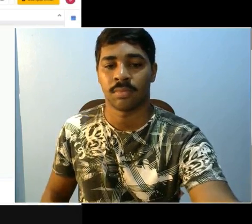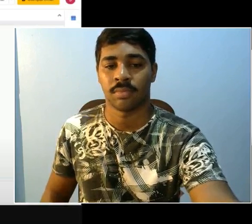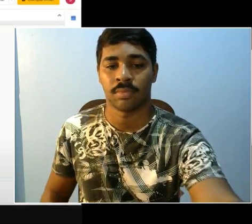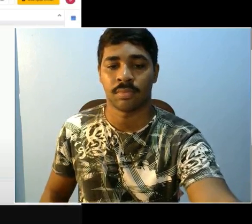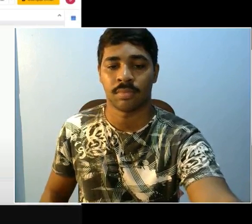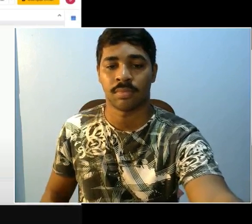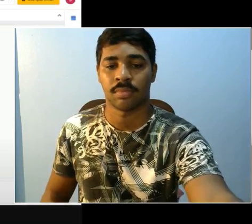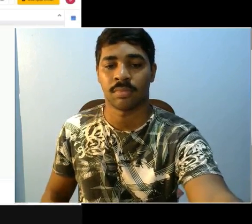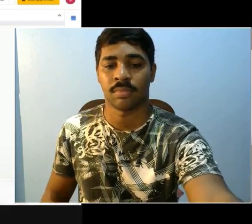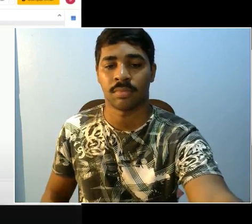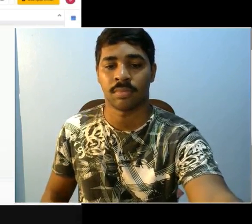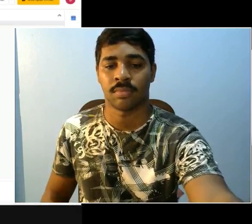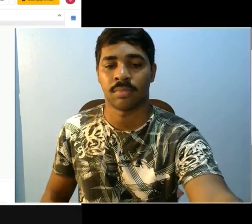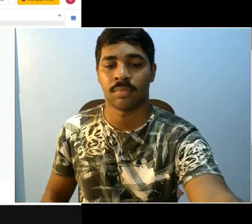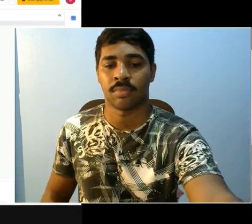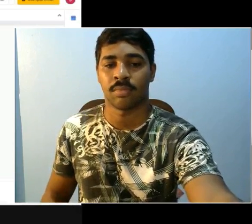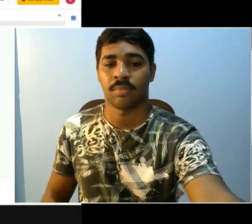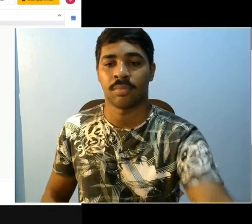Ó,